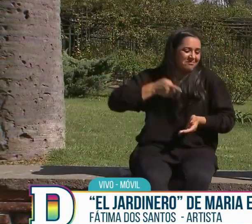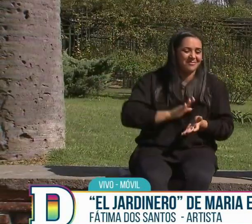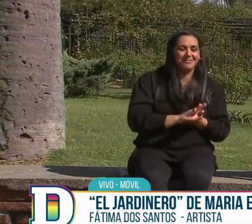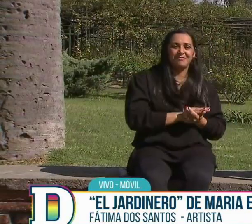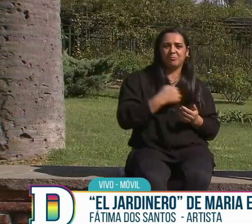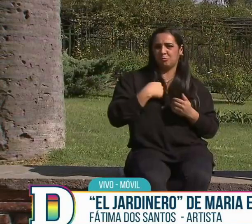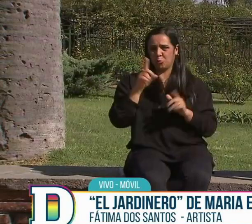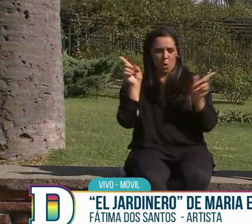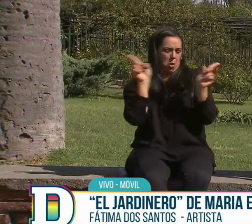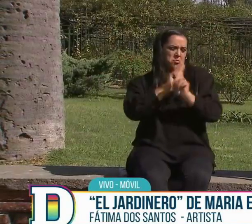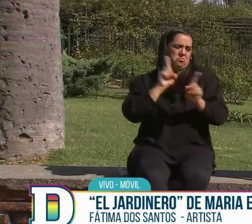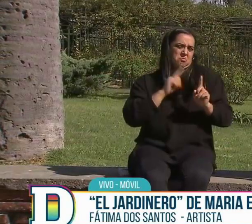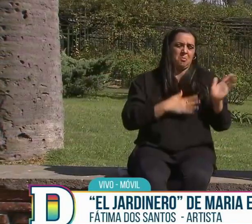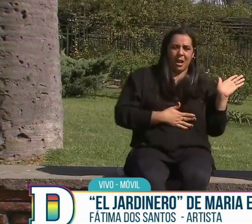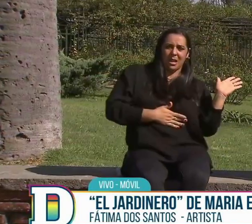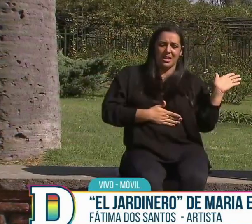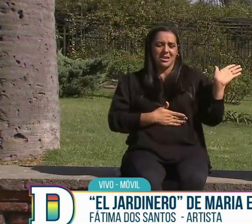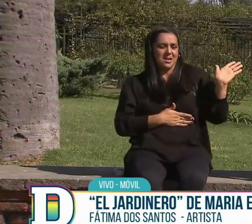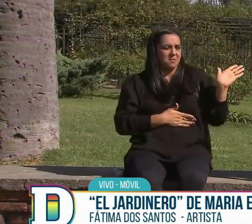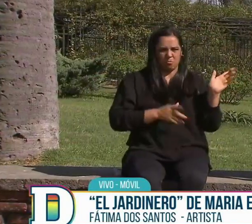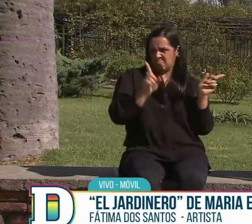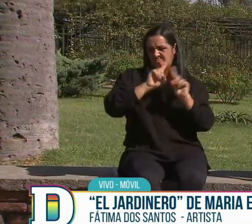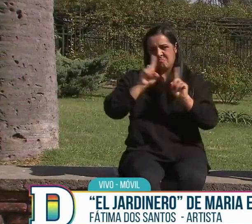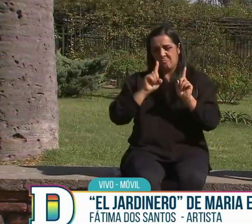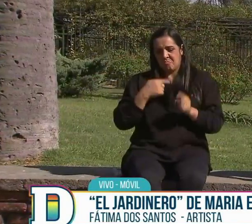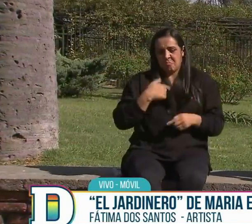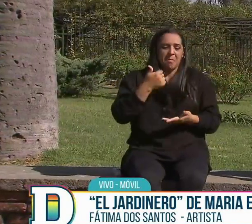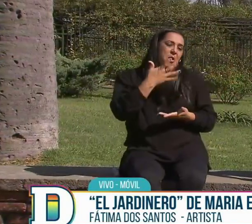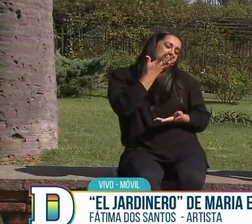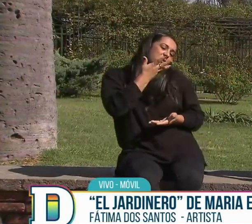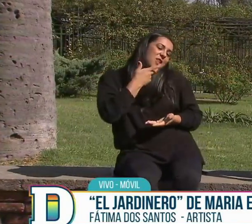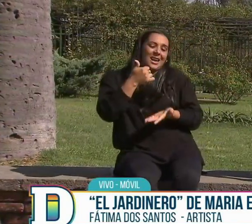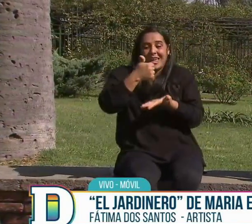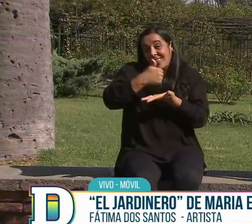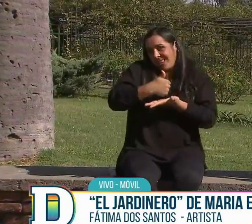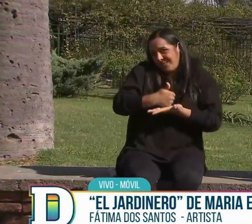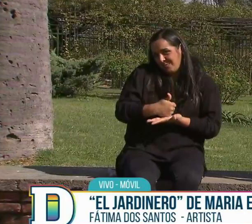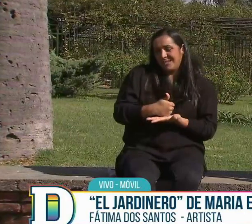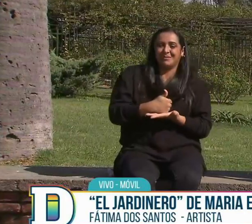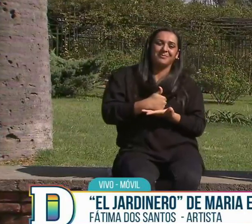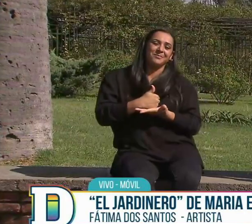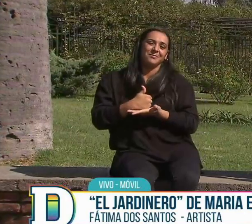Yo no soy un bailarín porque me gusta